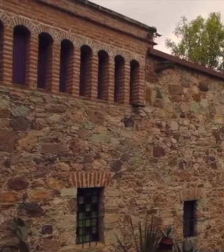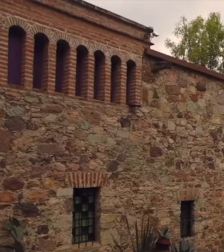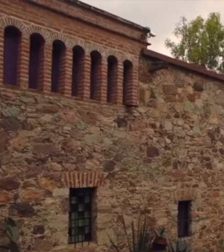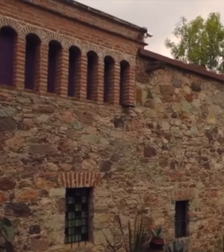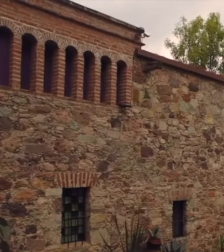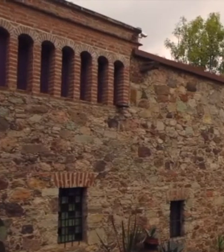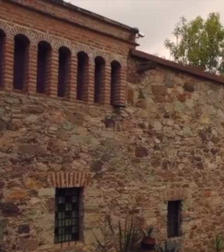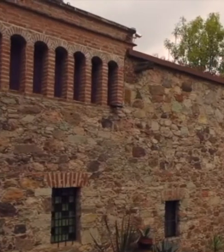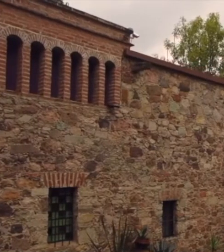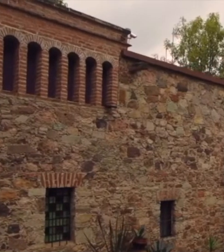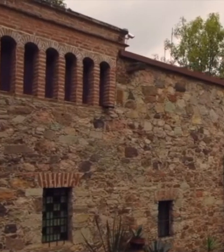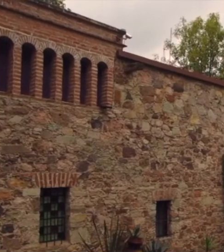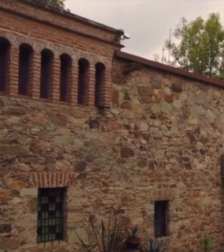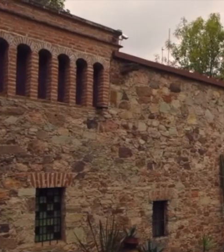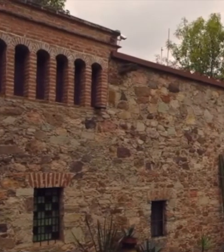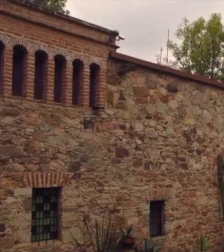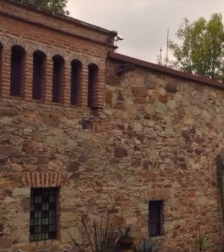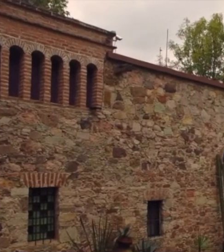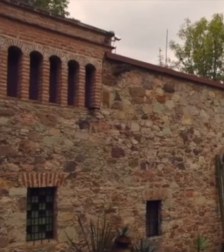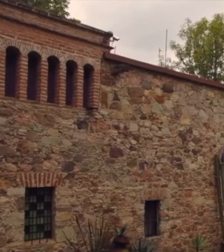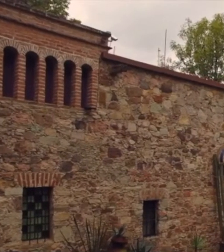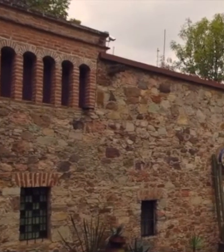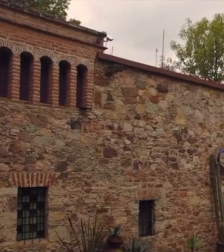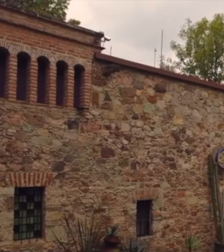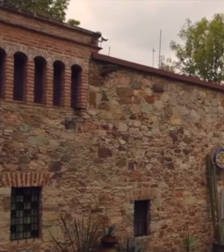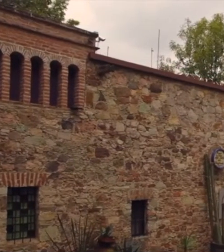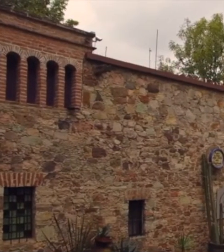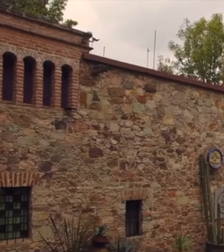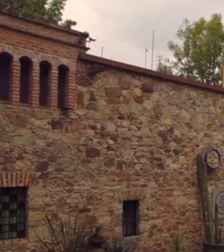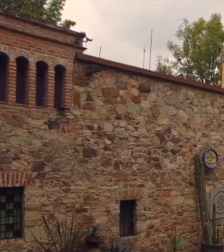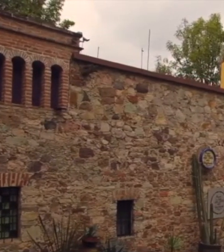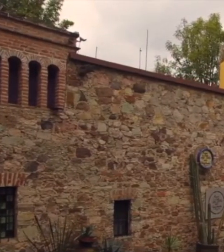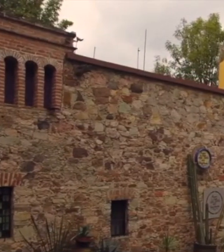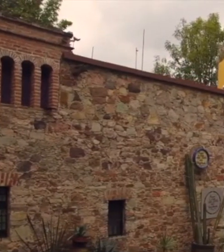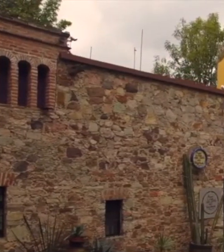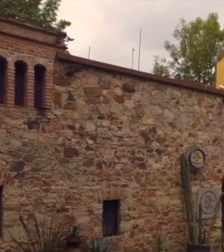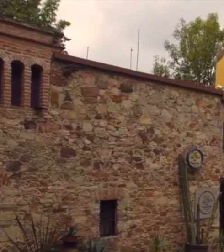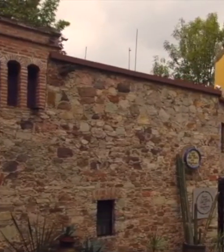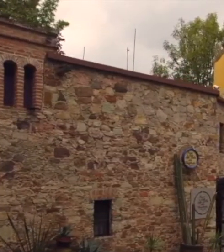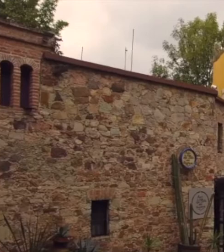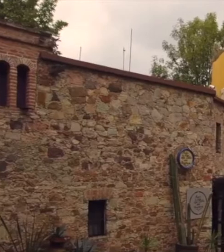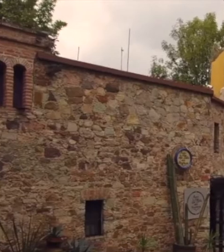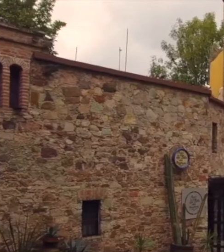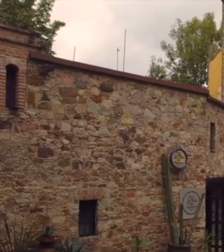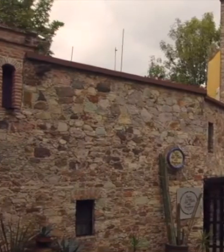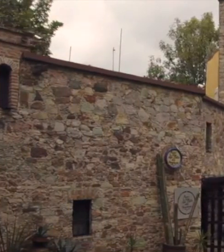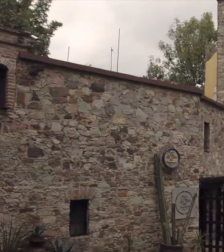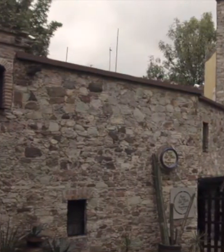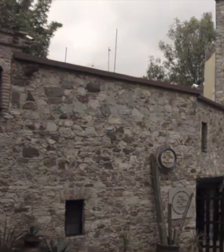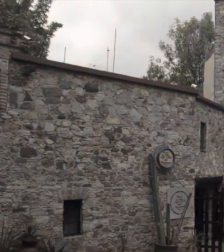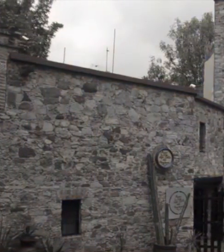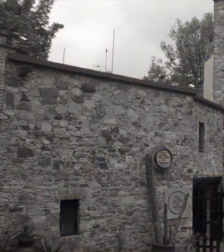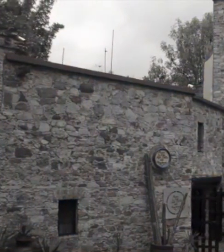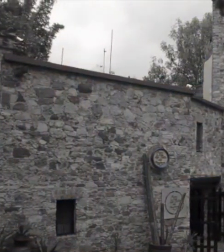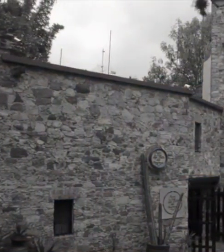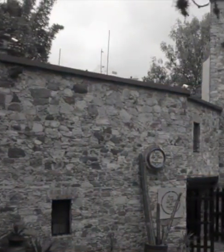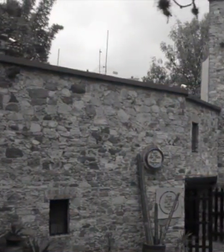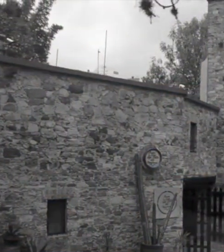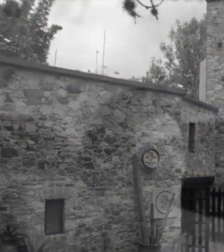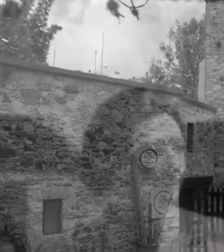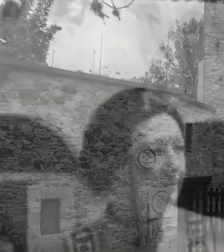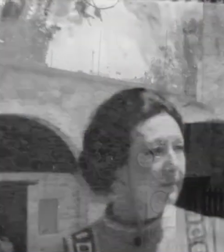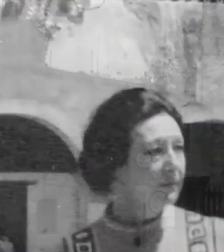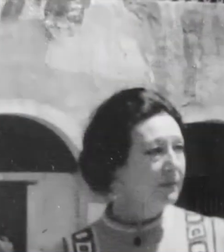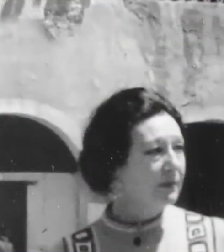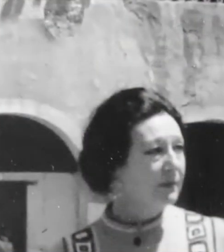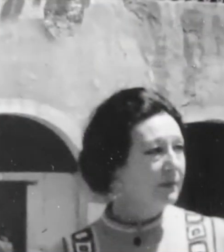この場所は以前、井戸水汲み水車があり、鉱物の処理を行う場所でした。中庭では鉱物の仕分け作業をしてい